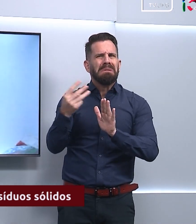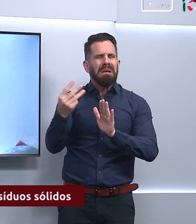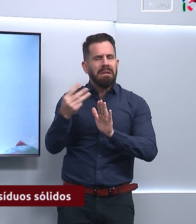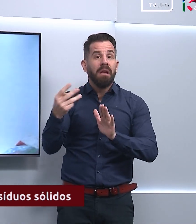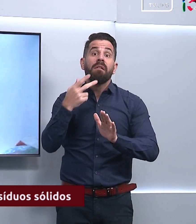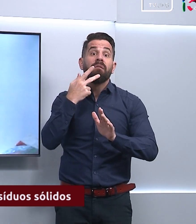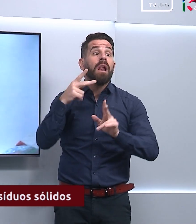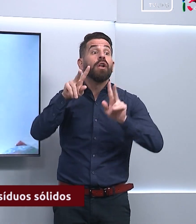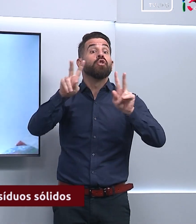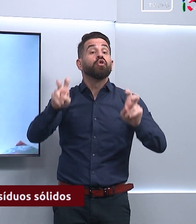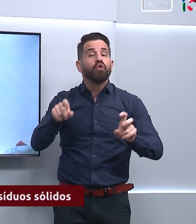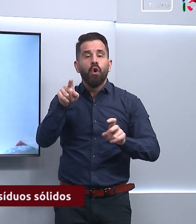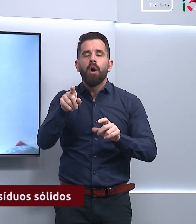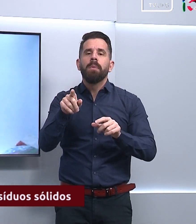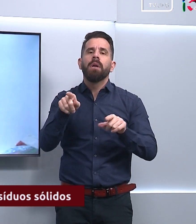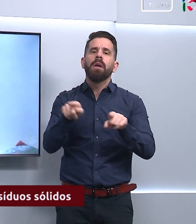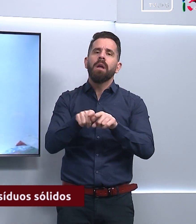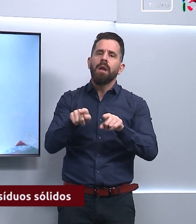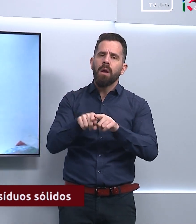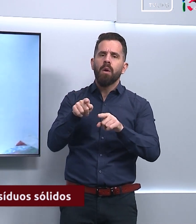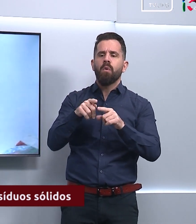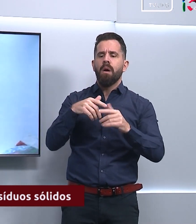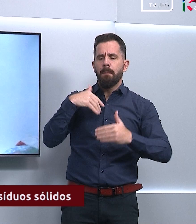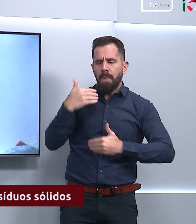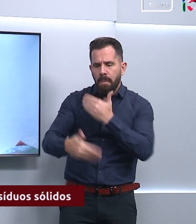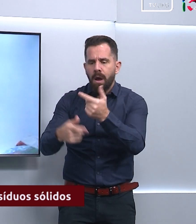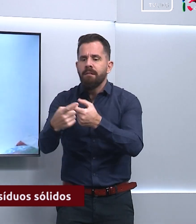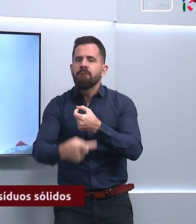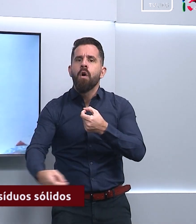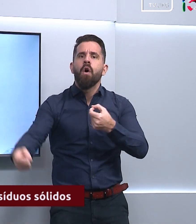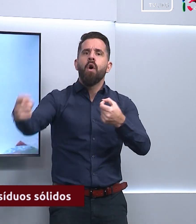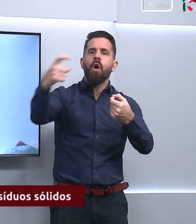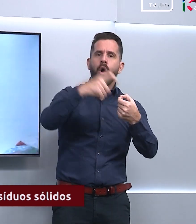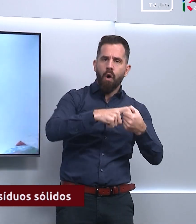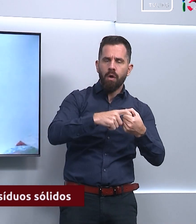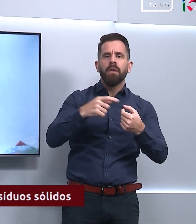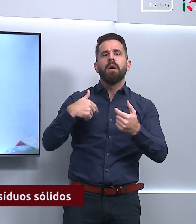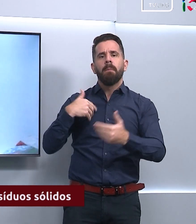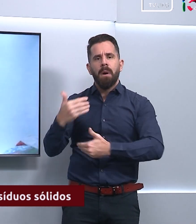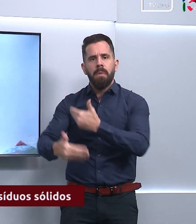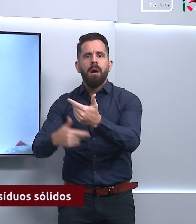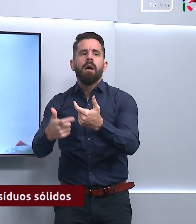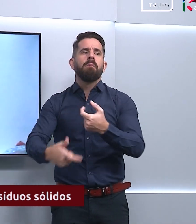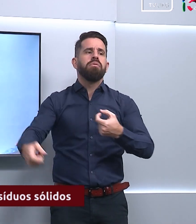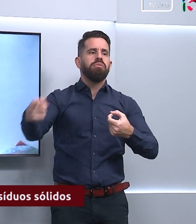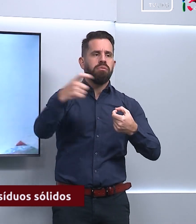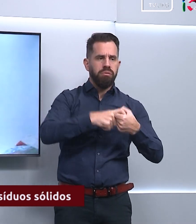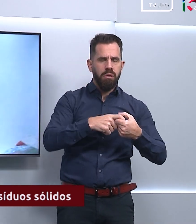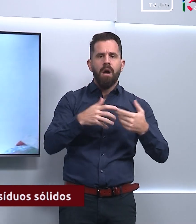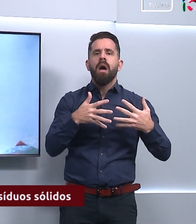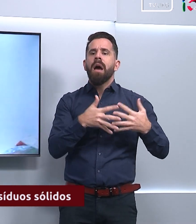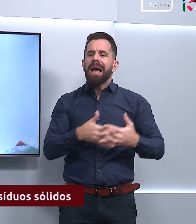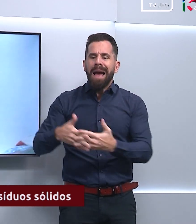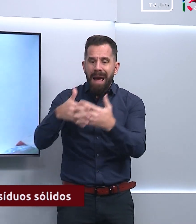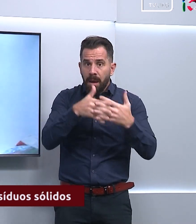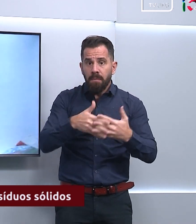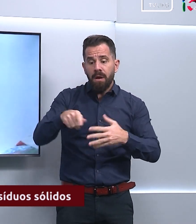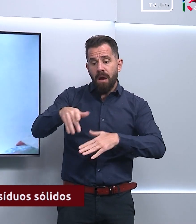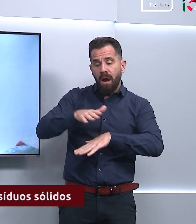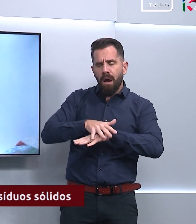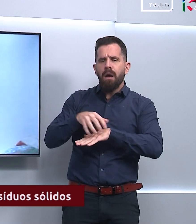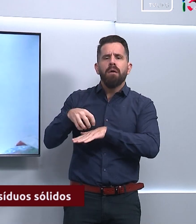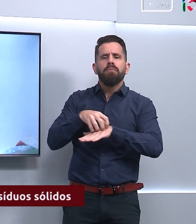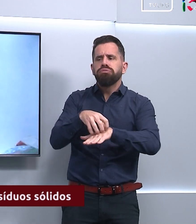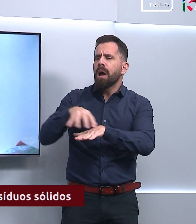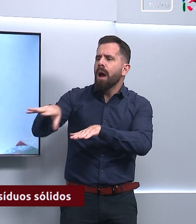empresas, independente do serviço de coleta público, elas teriam que se organizar nos estados,